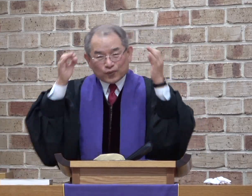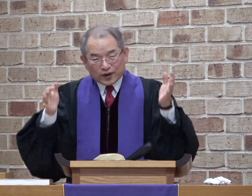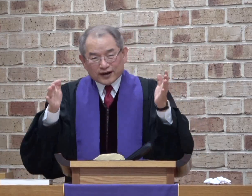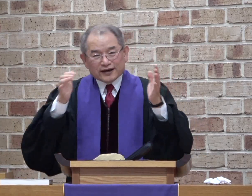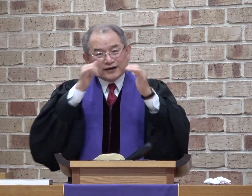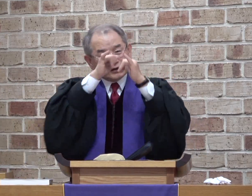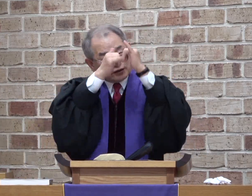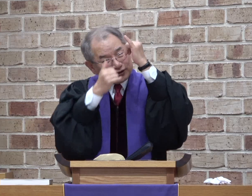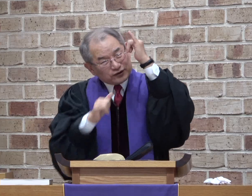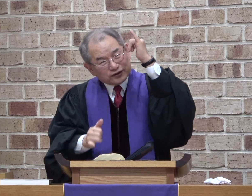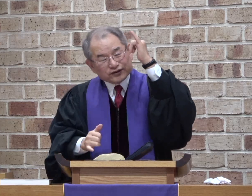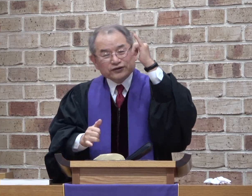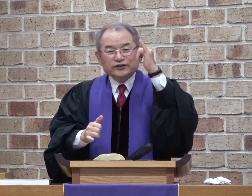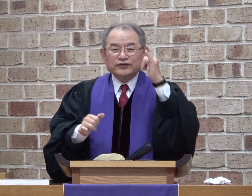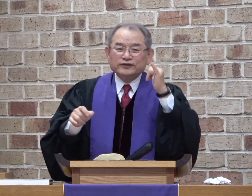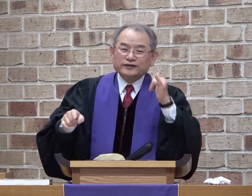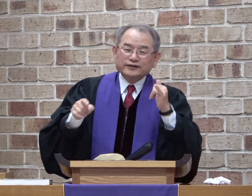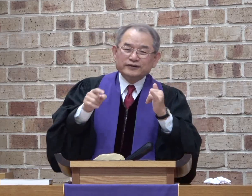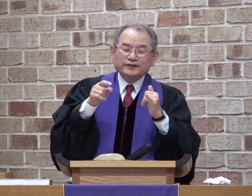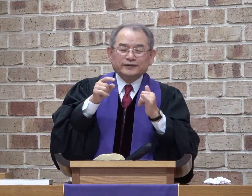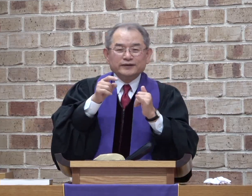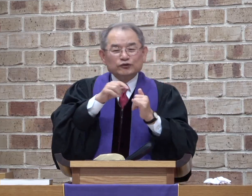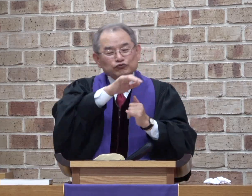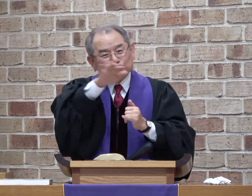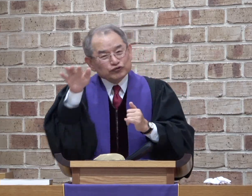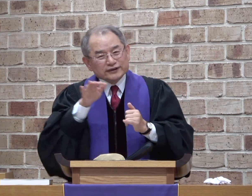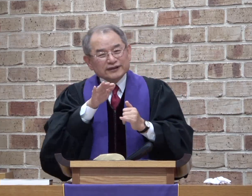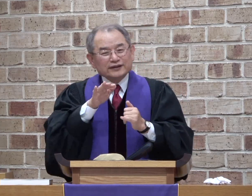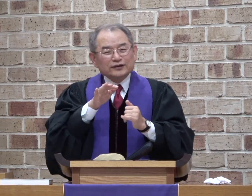50년 동안의 교회 역사,